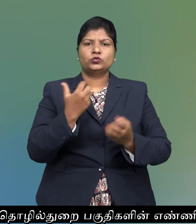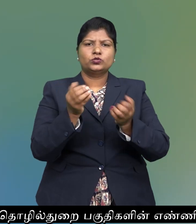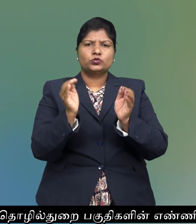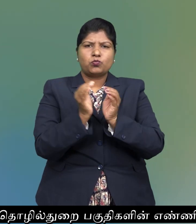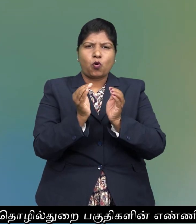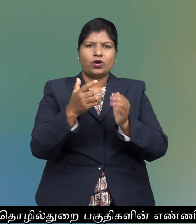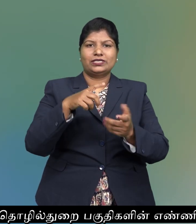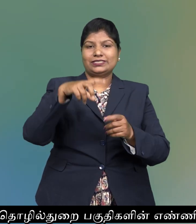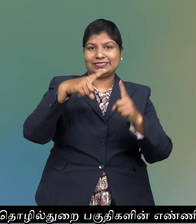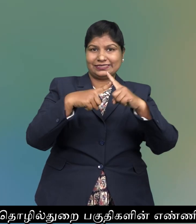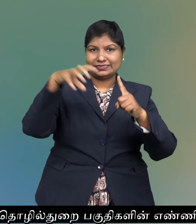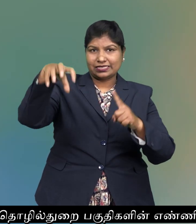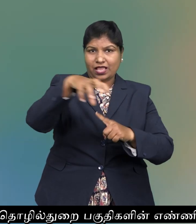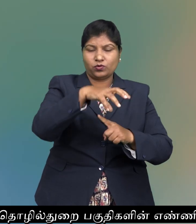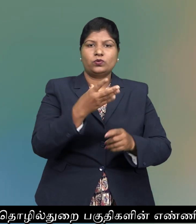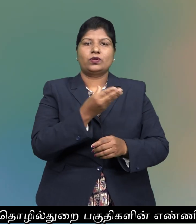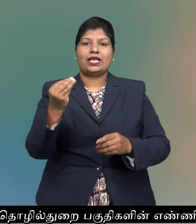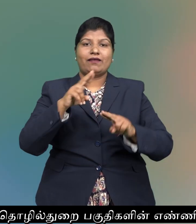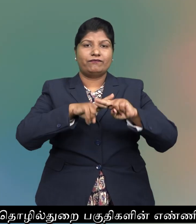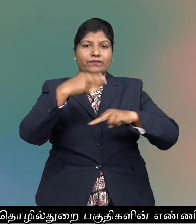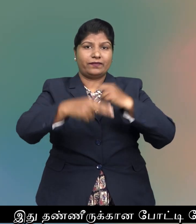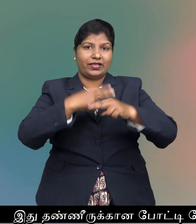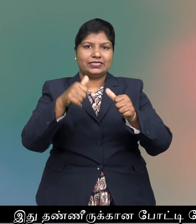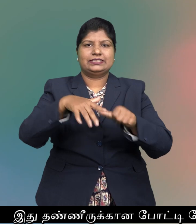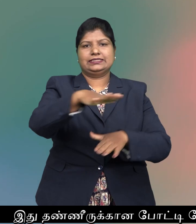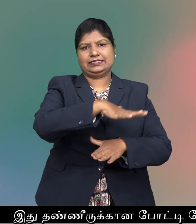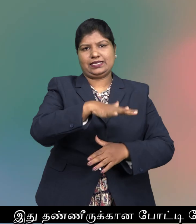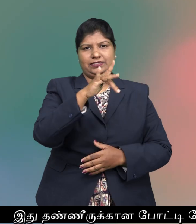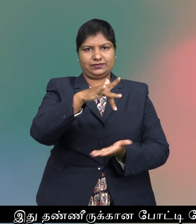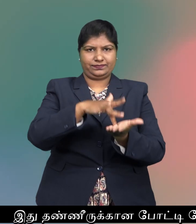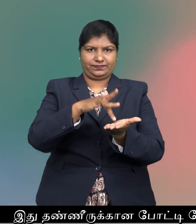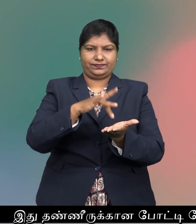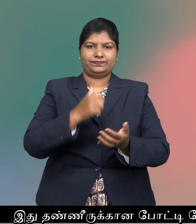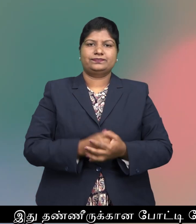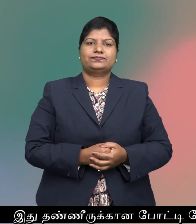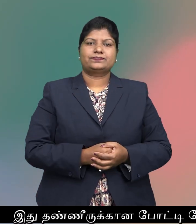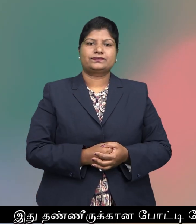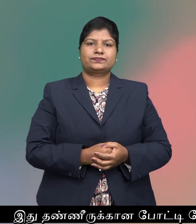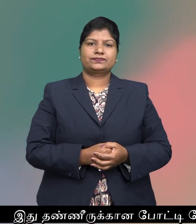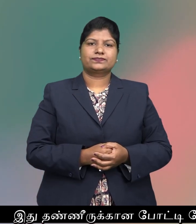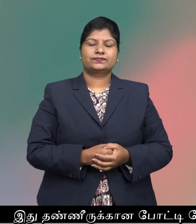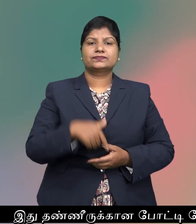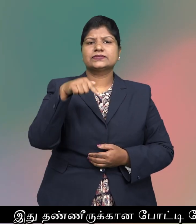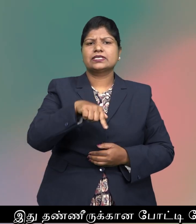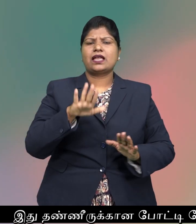எண்ணிக்கையில் அதிகரித்து வரும் போக்கு உள்ளது. இது தண்ணீருக்கான போட்டி கோரிக்கைகளை